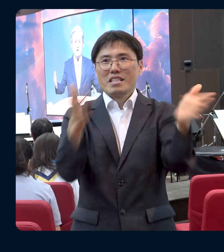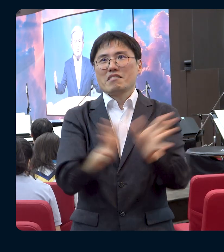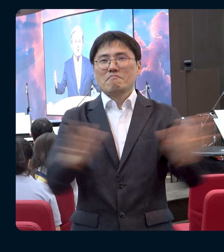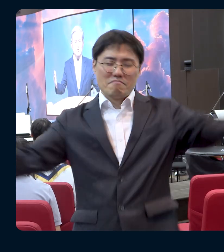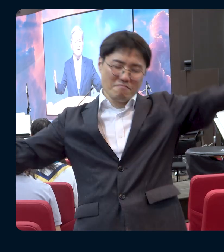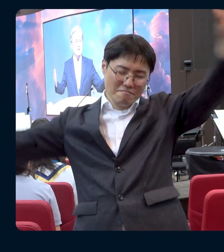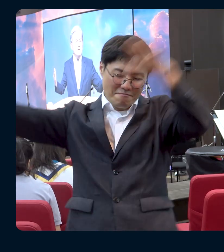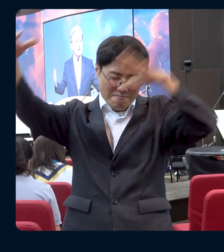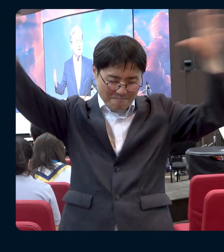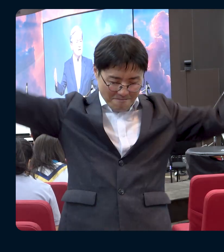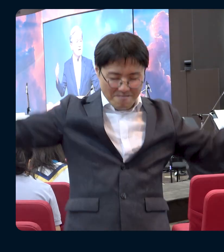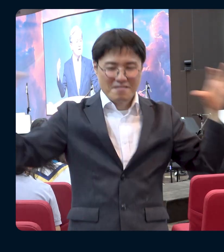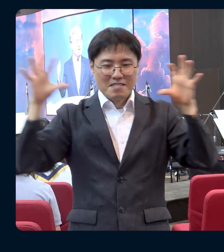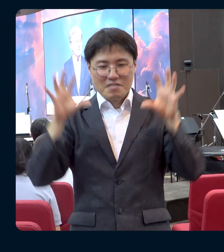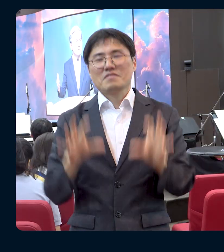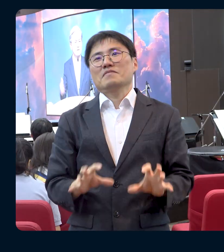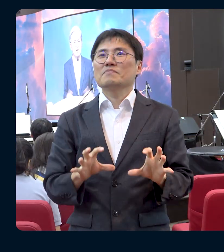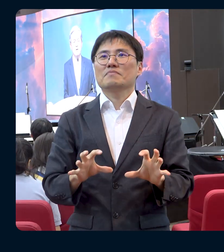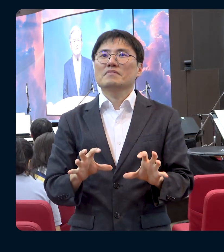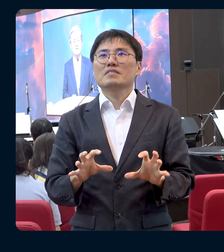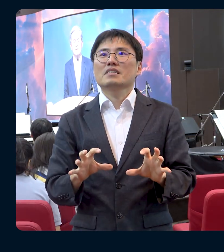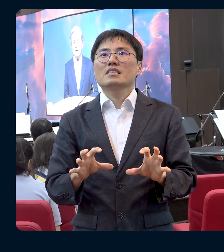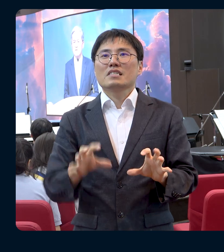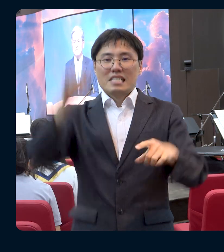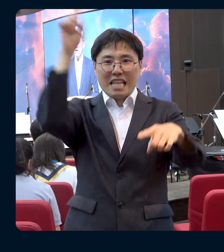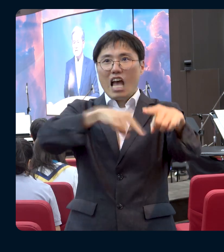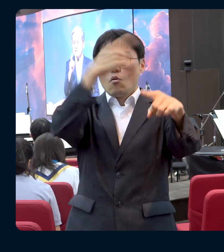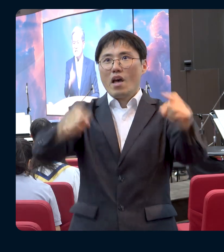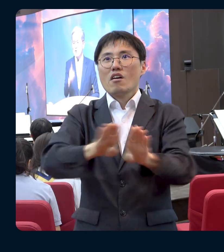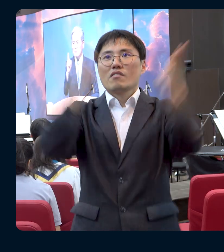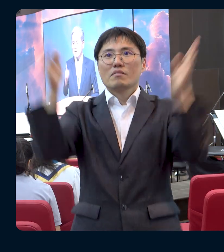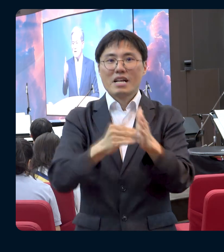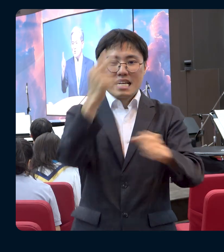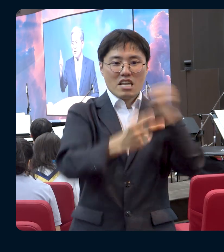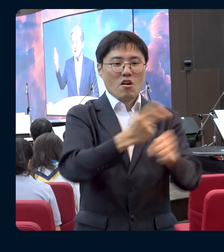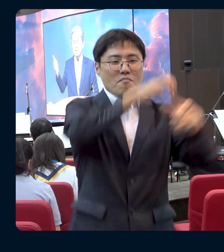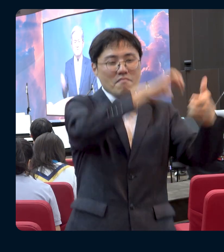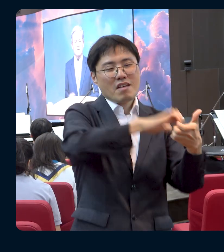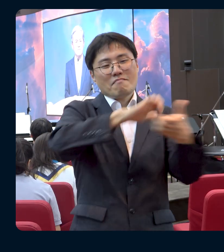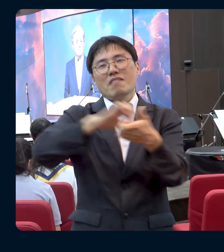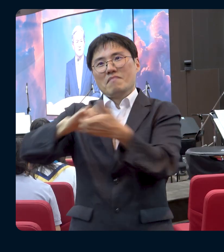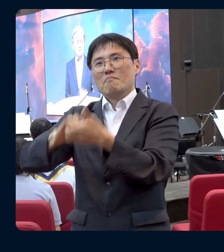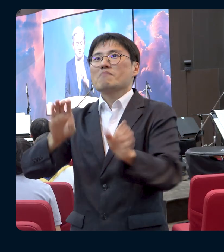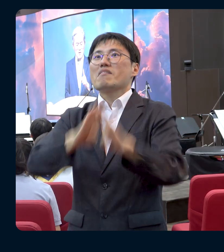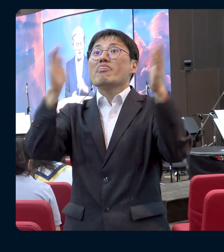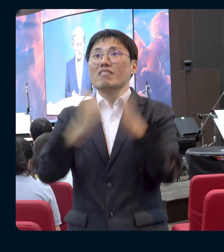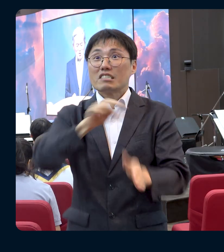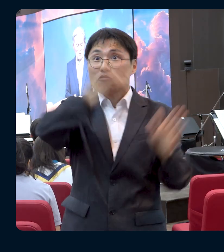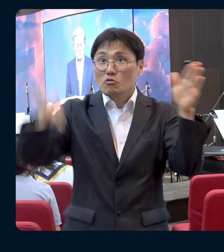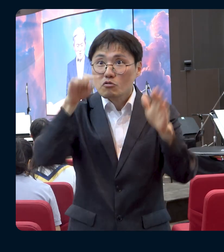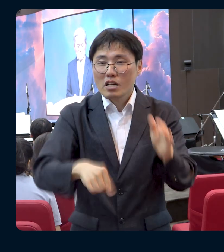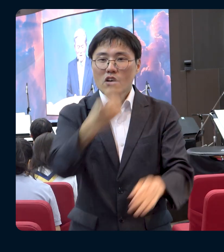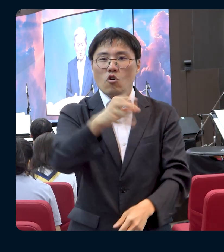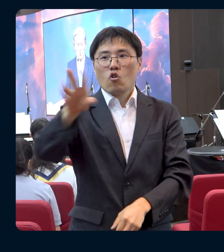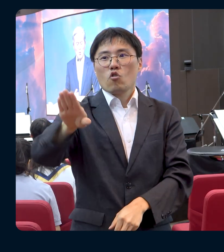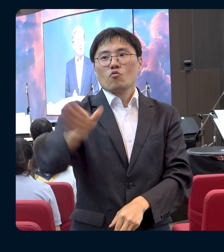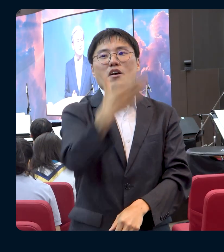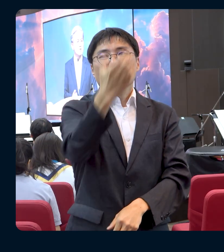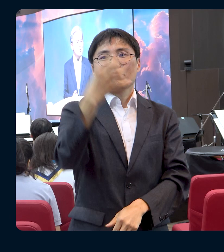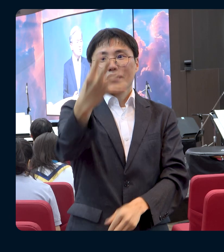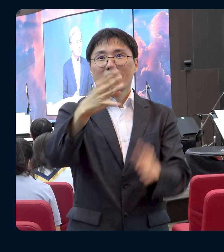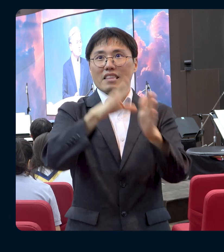다 함께 모여서 이렇게 대회를 했는데 2년마다 계속 해나갔습니다. 그 중에